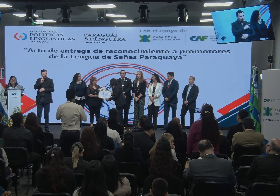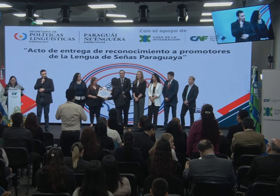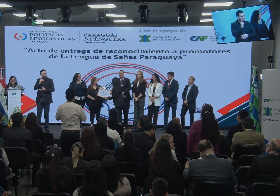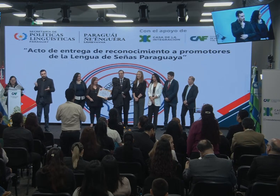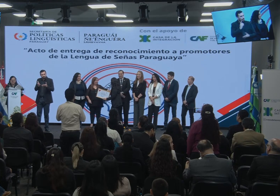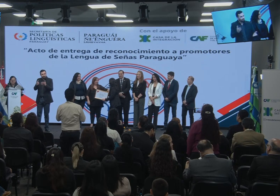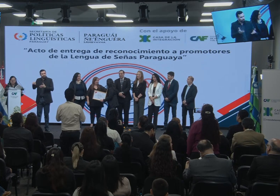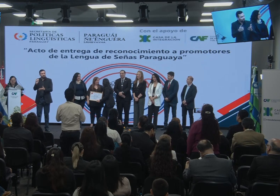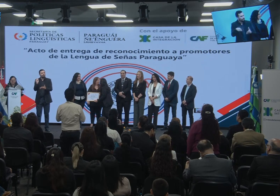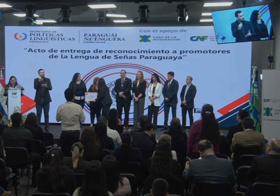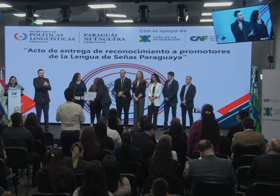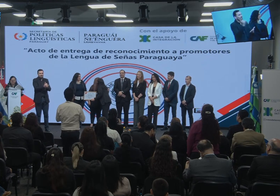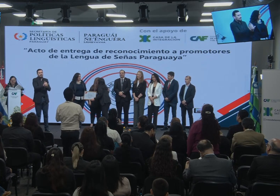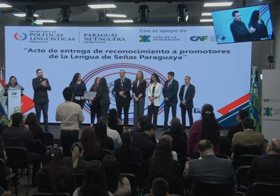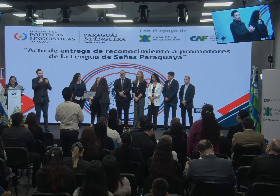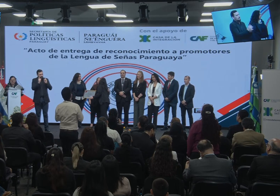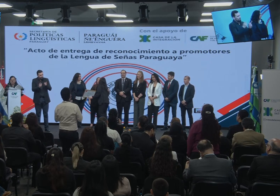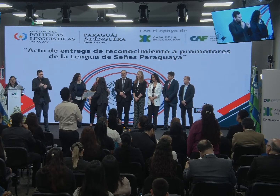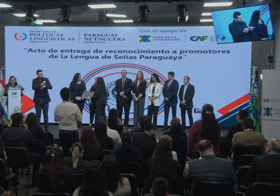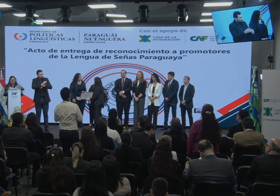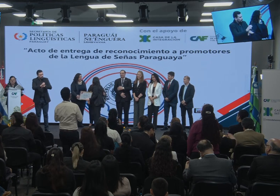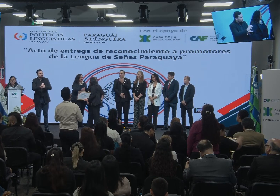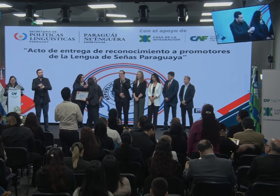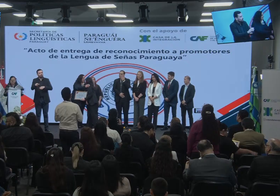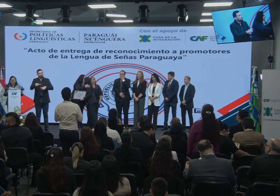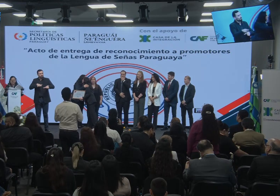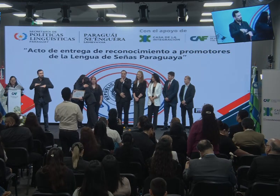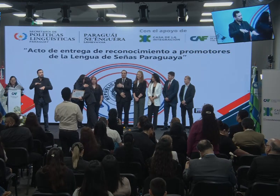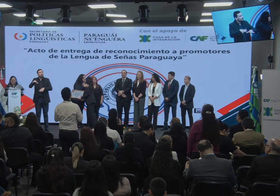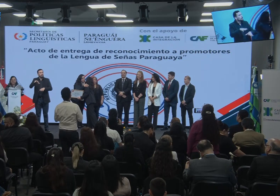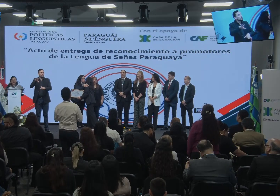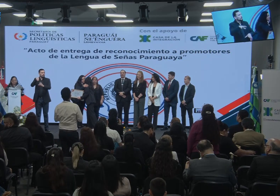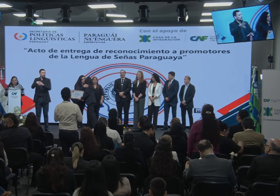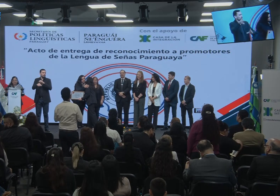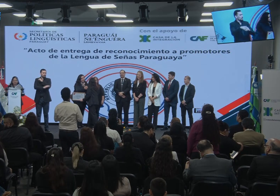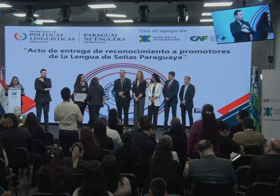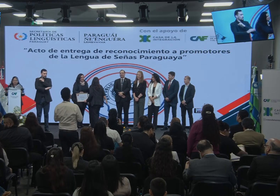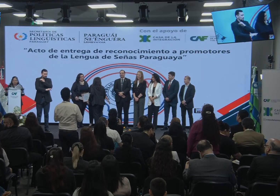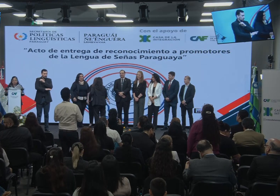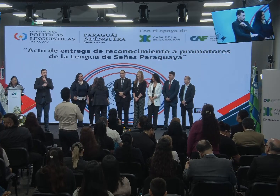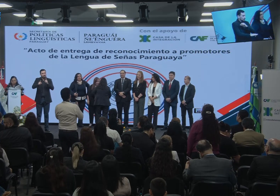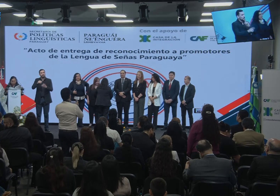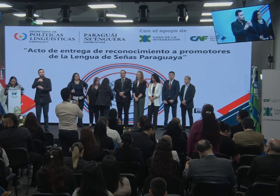su participación activa en la función pública y en la sociedad.